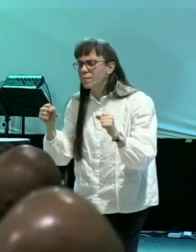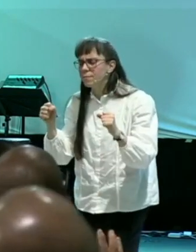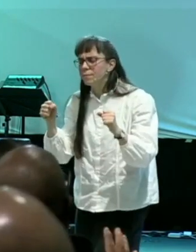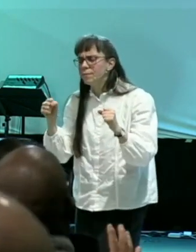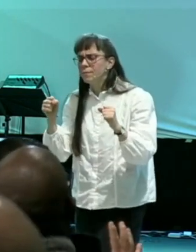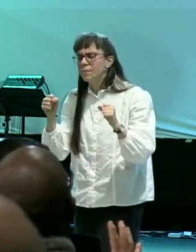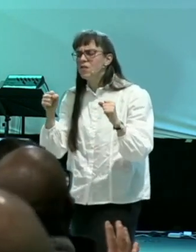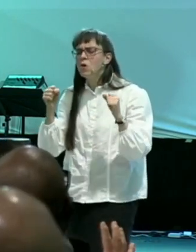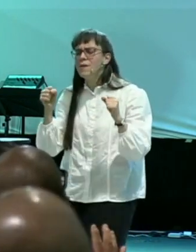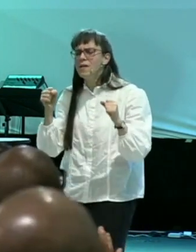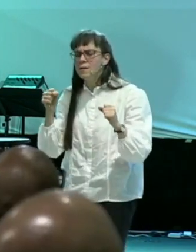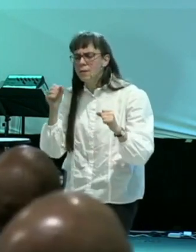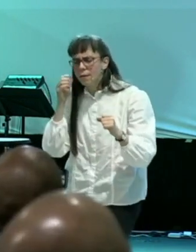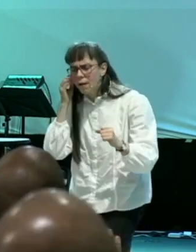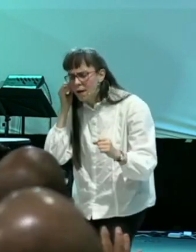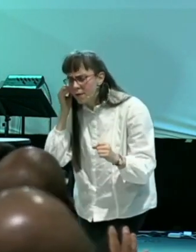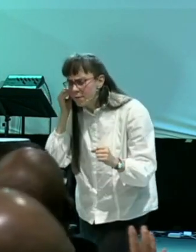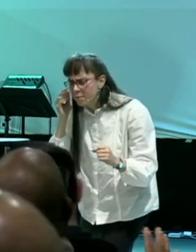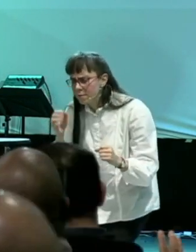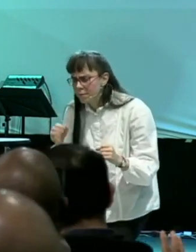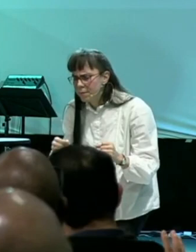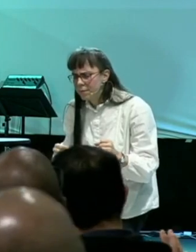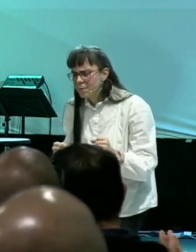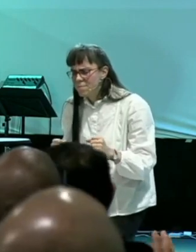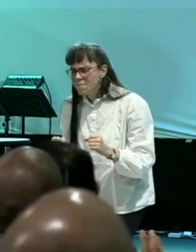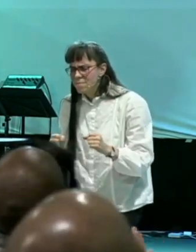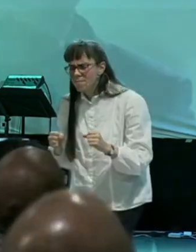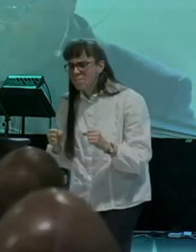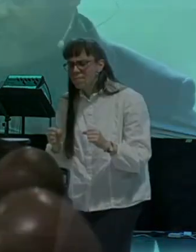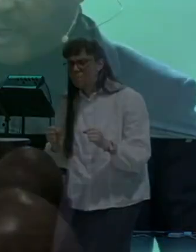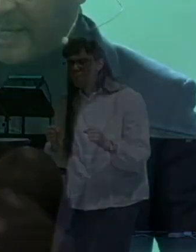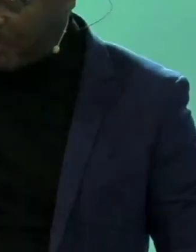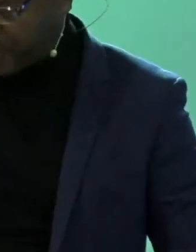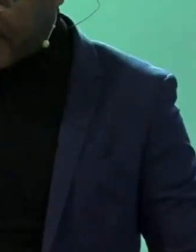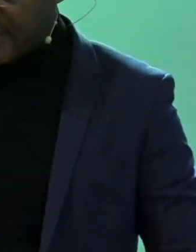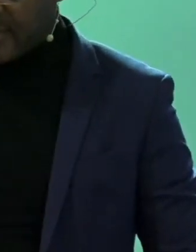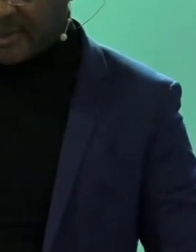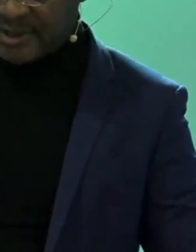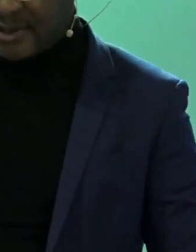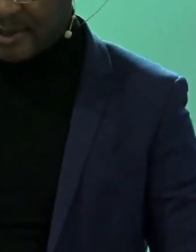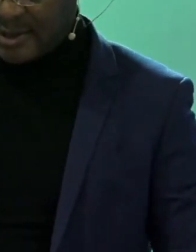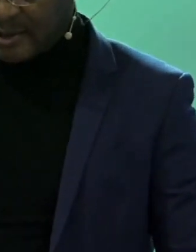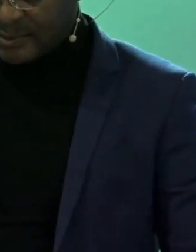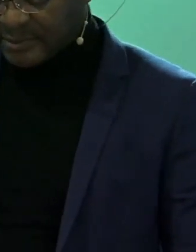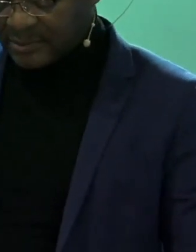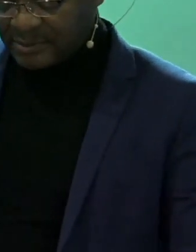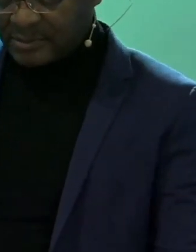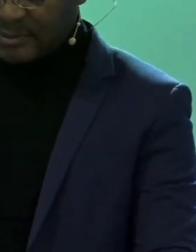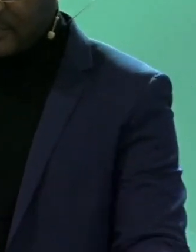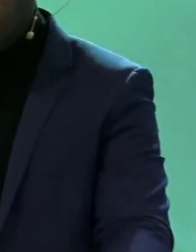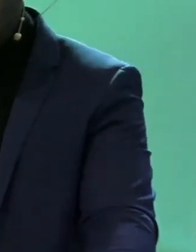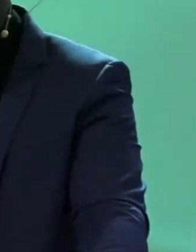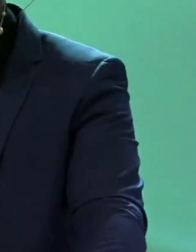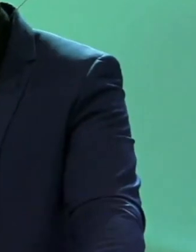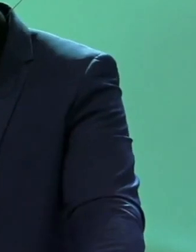tant de choses dans nos vies so many things in our lives, a aussi le pouvoir et la puissance also the